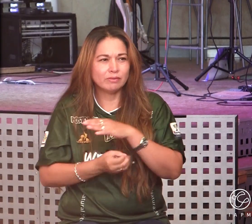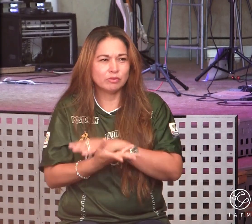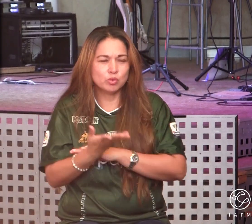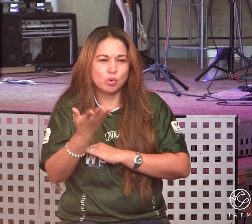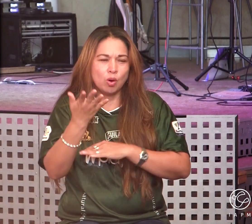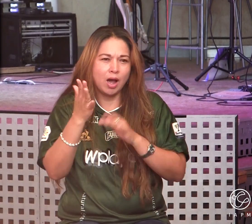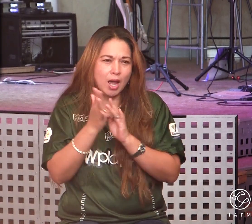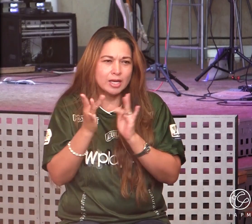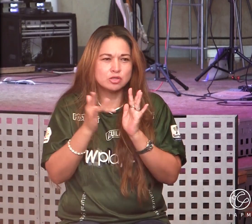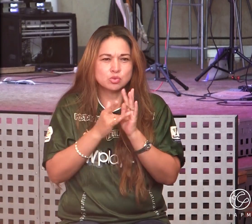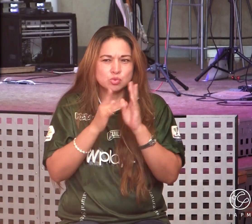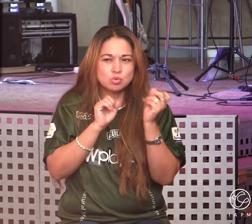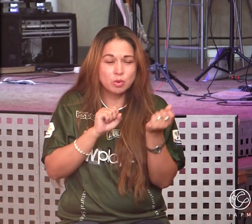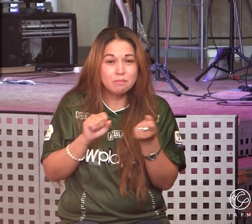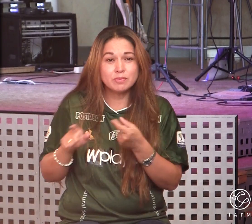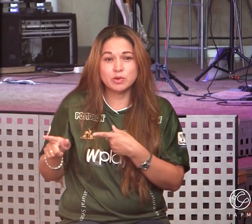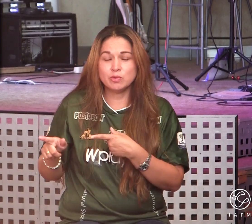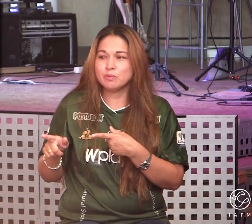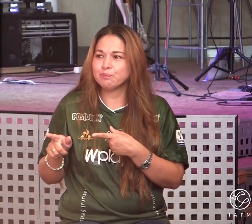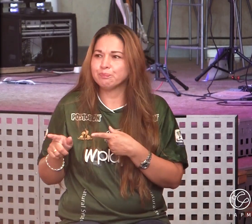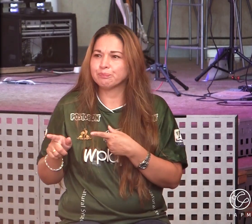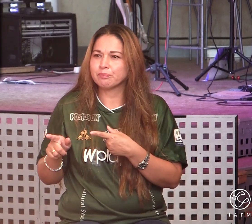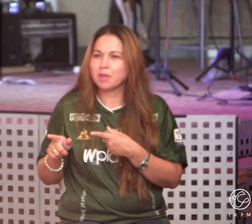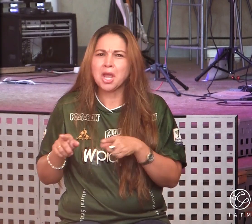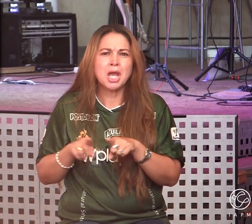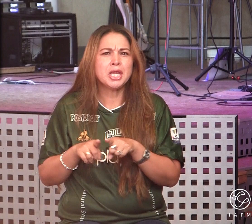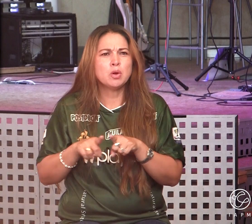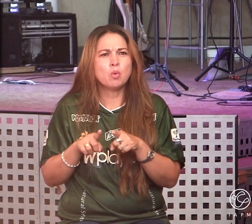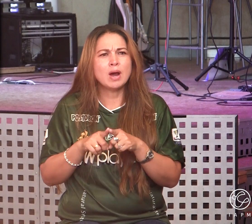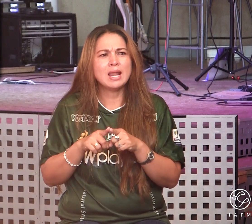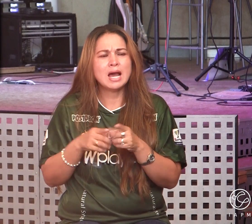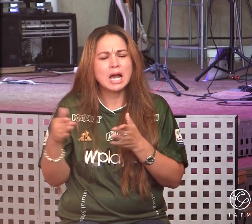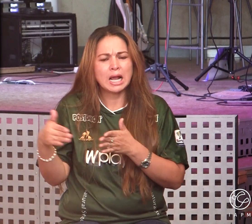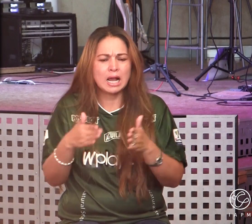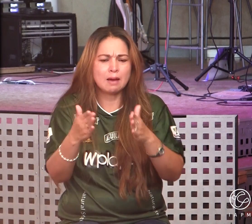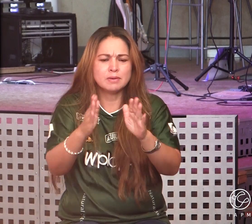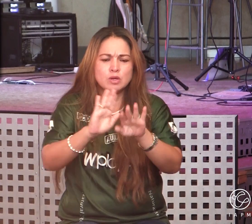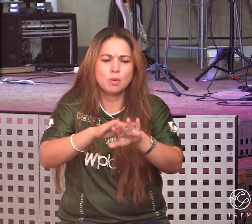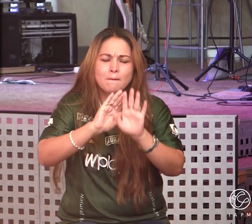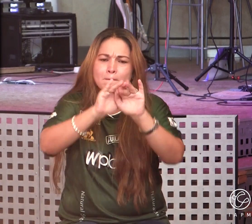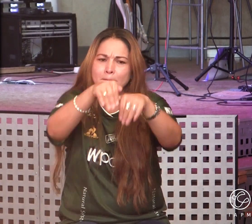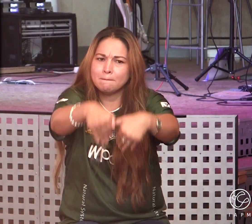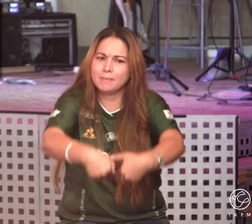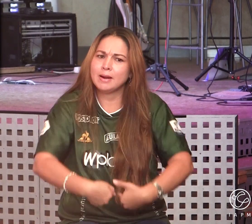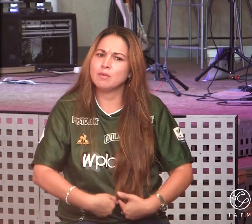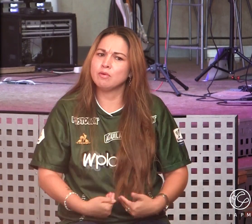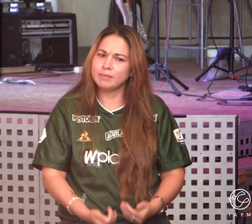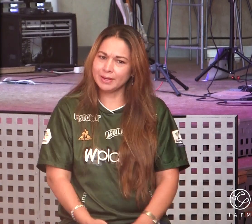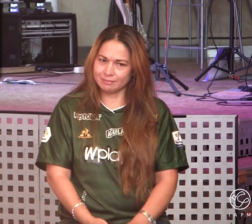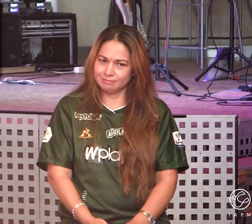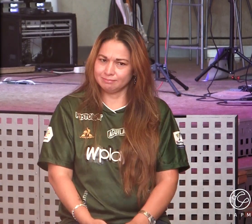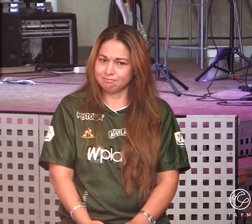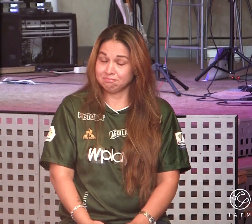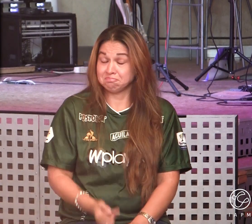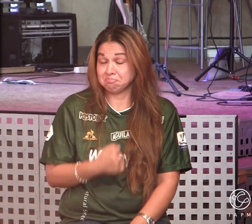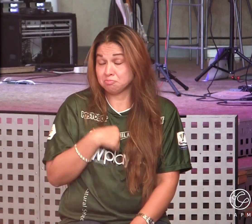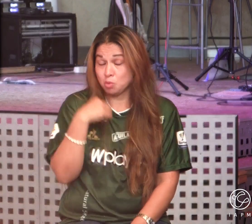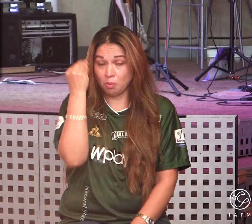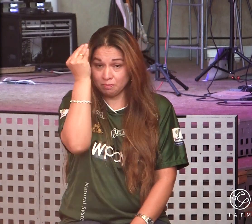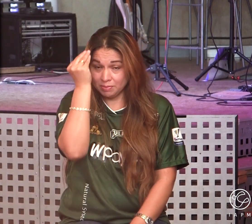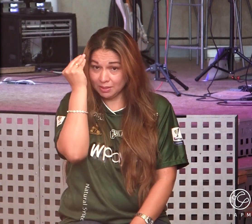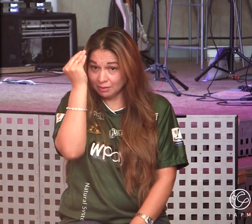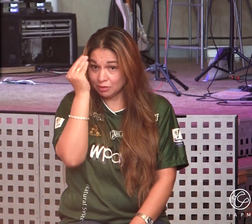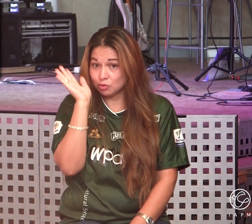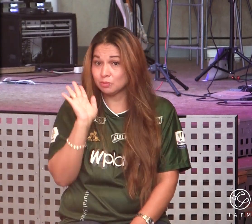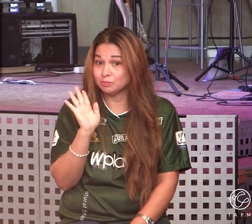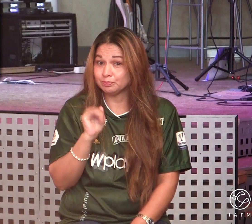ok, vamos a reanudar todo, como que hubo una suspensión de todo, porque realmente así fue. Cuando en el huerto del Edén, cuando